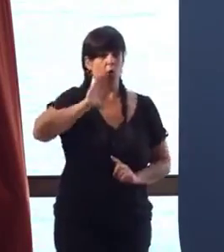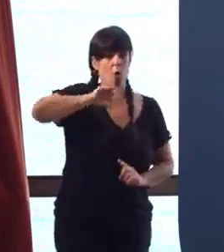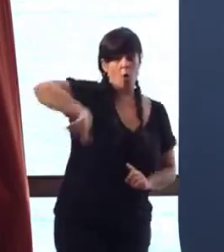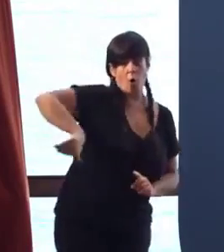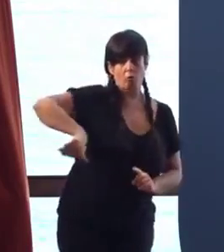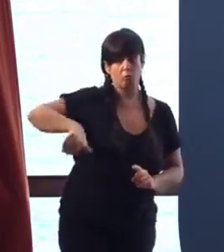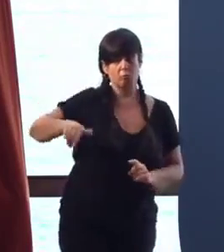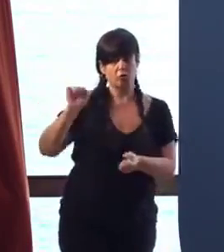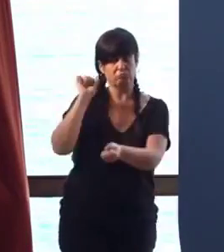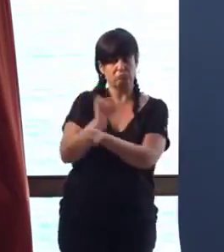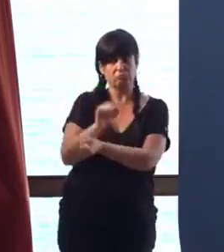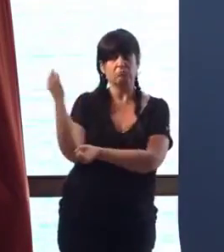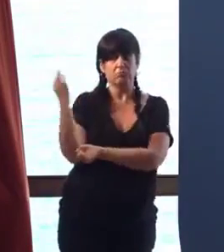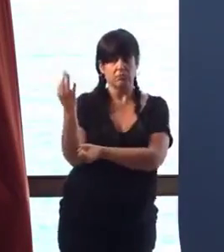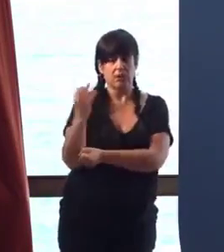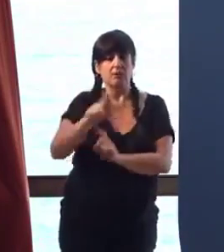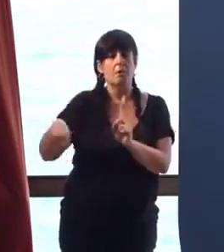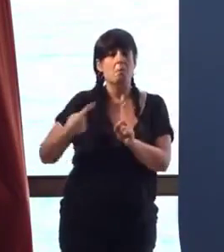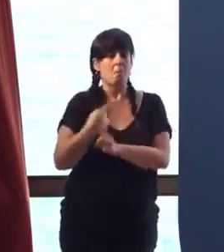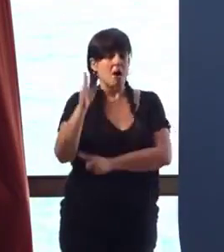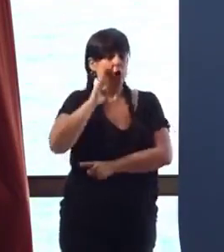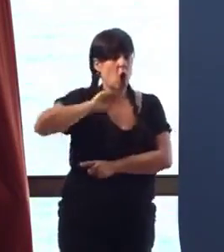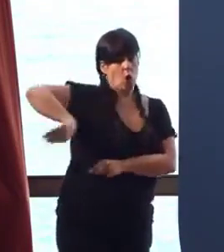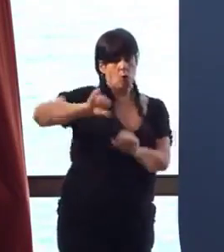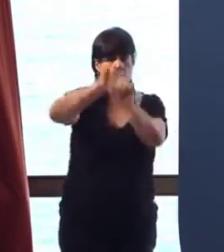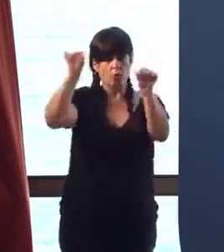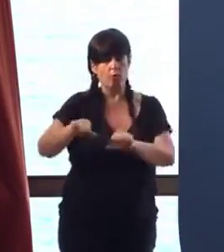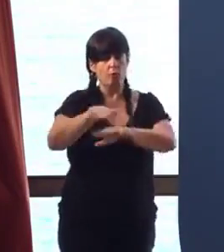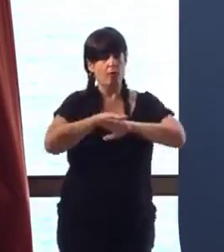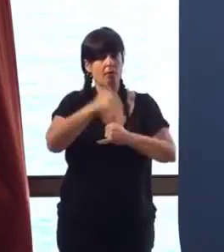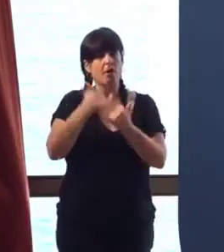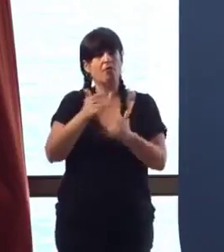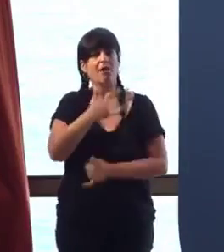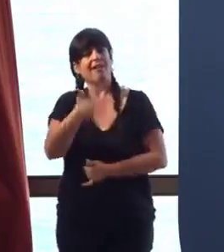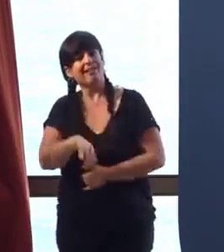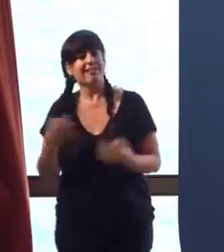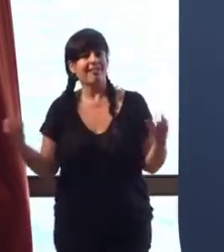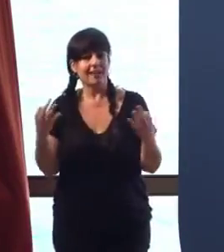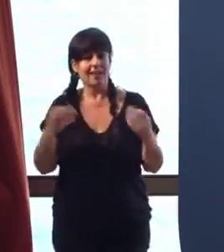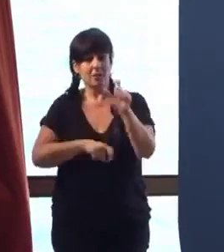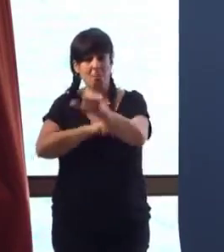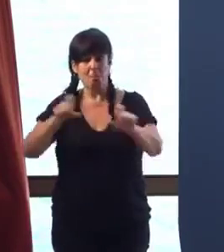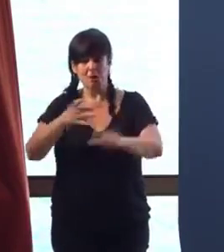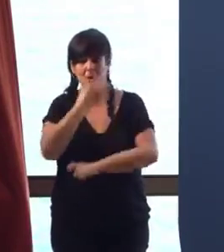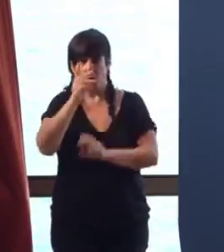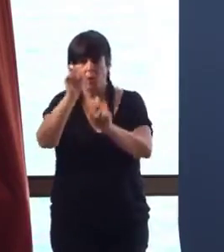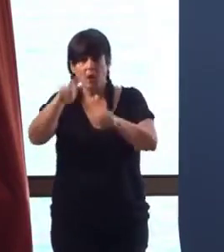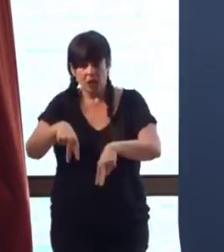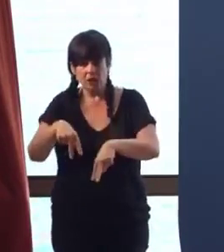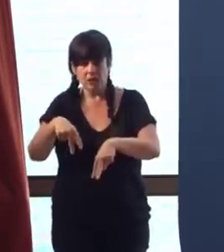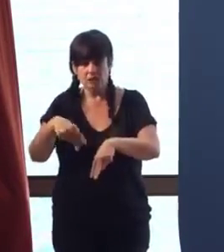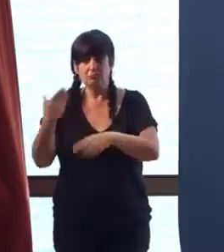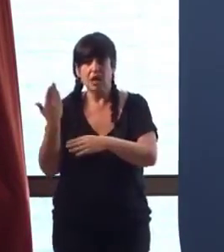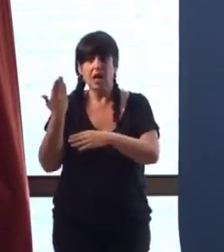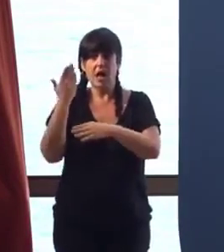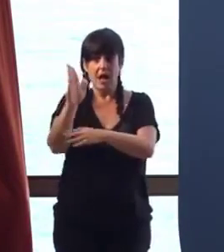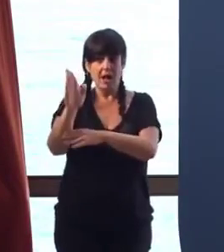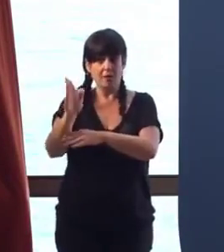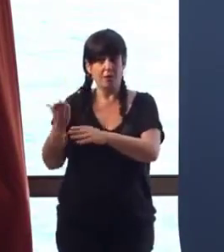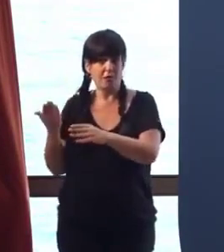cárcel, pero que la corrupción es una forma de gobierno que permite que sinvergüenzas estén mandando, sin presentarse a las elecciones, estamos